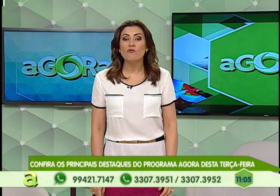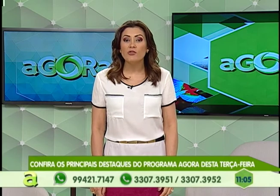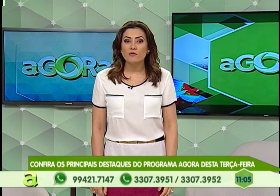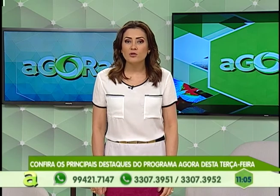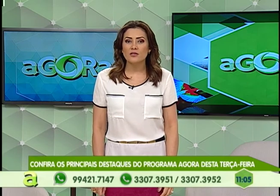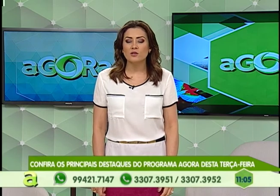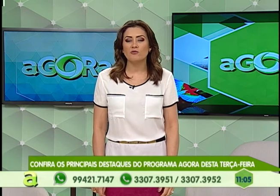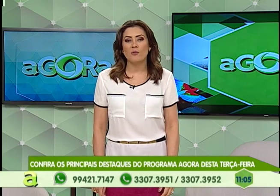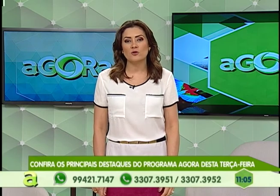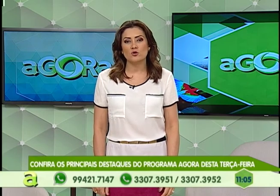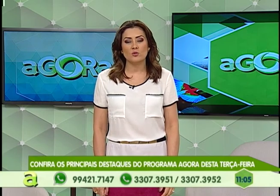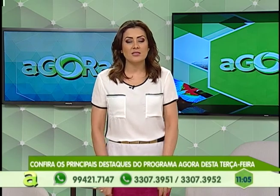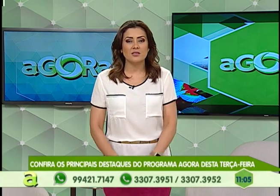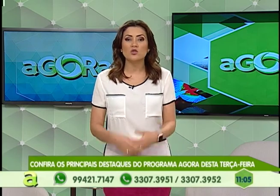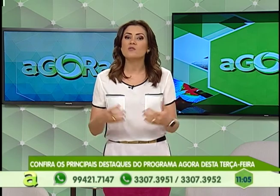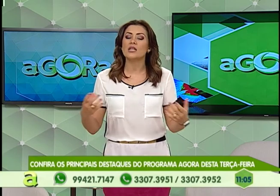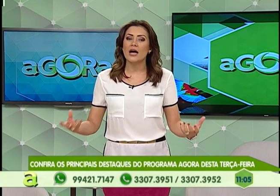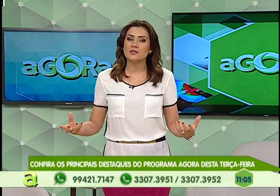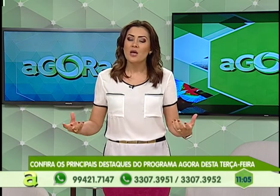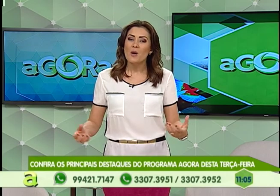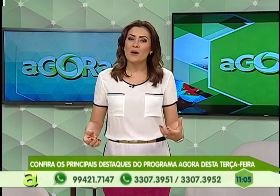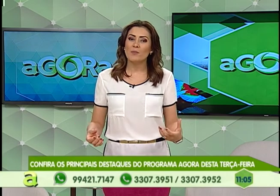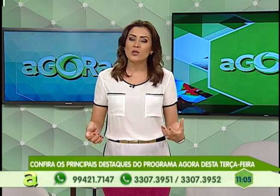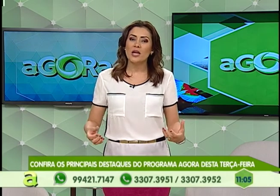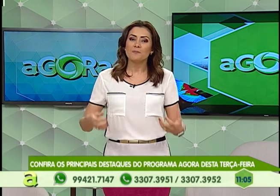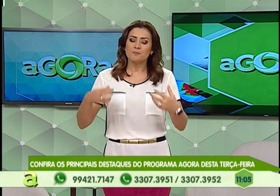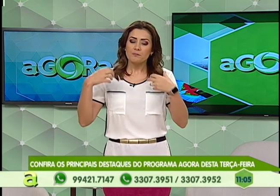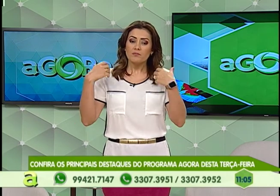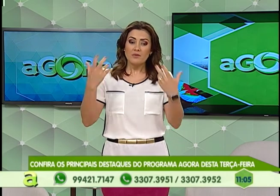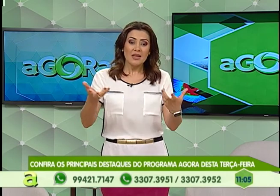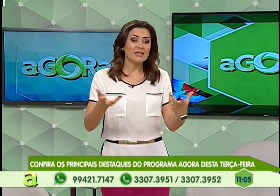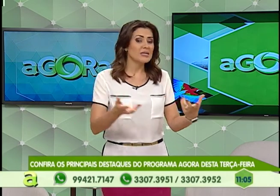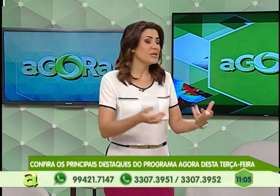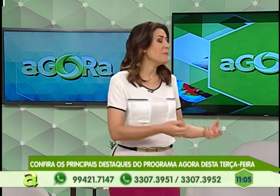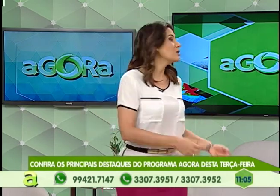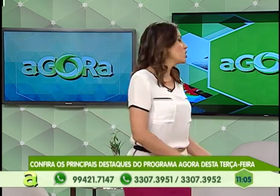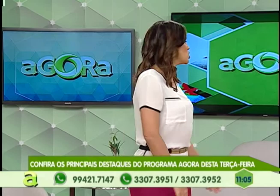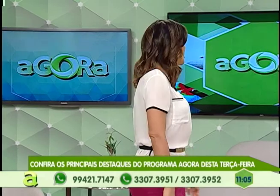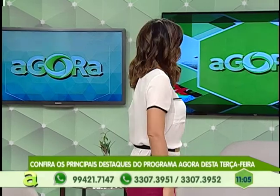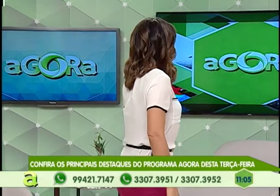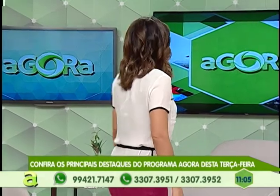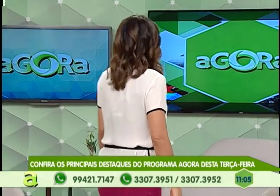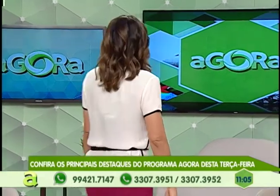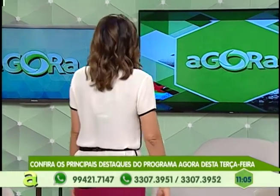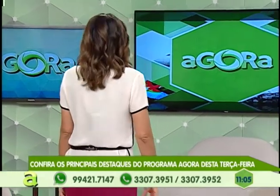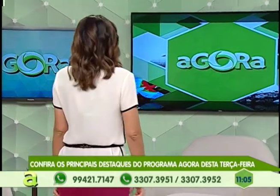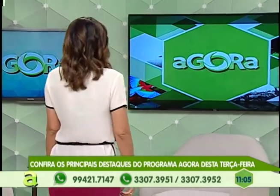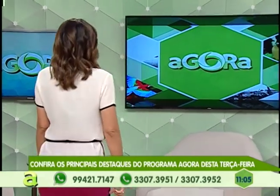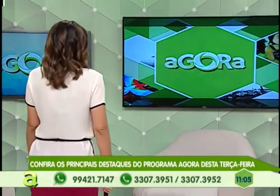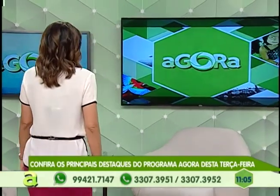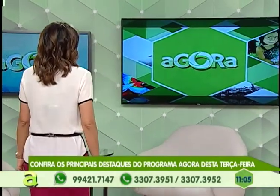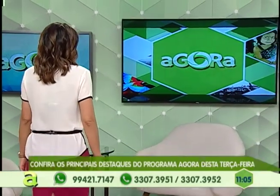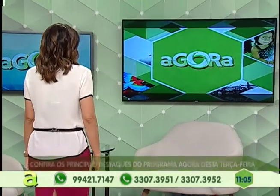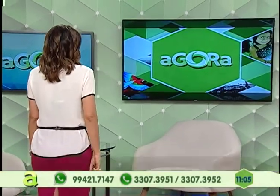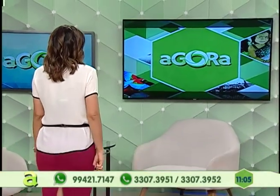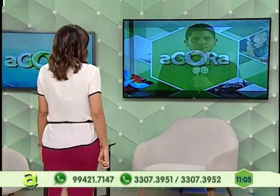vivo, trazendo informações sobre essas atividades, pra poder trazer pra gente aí todo esse trabalho com essas pessoas especiais.